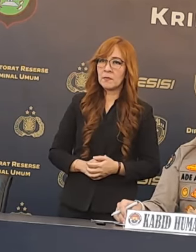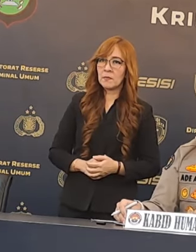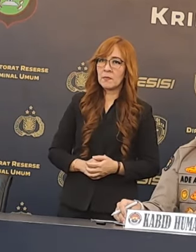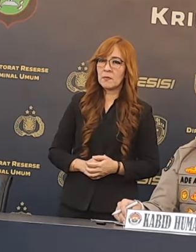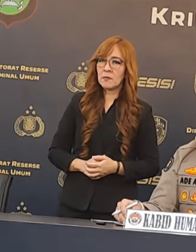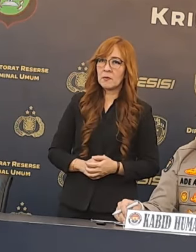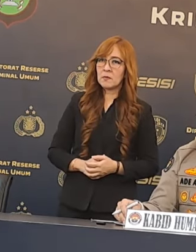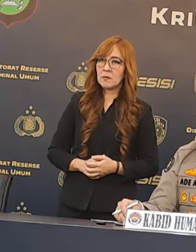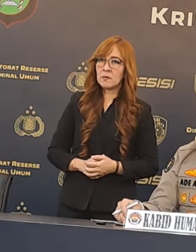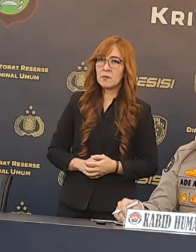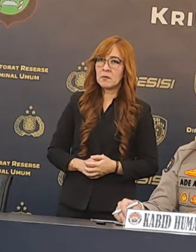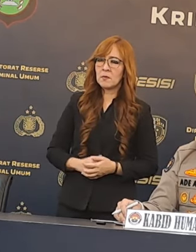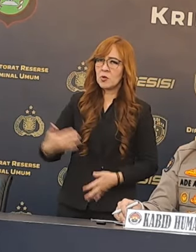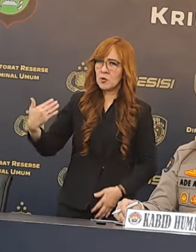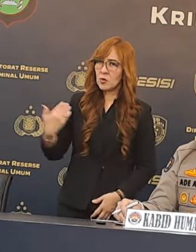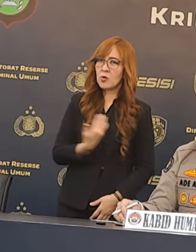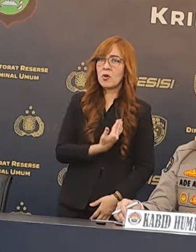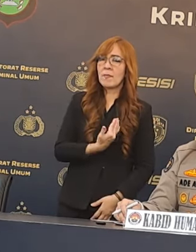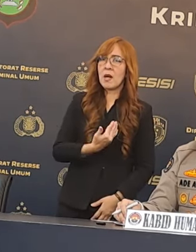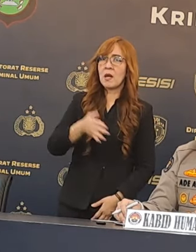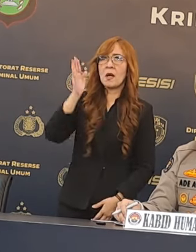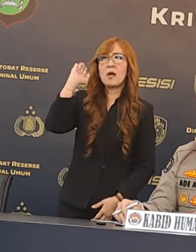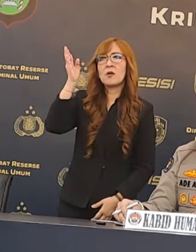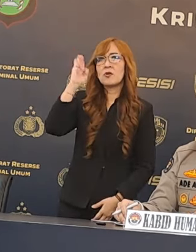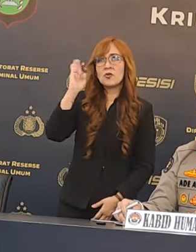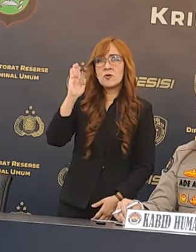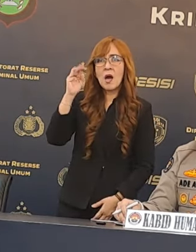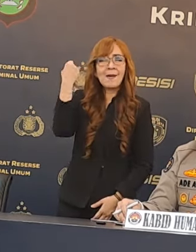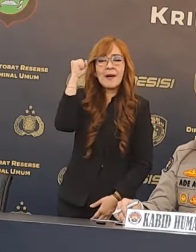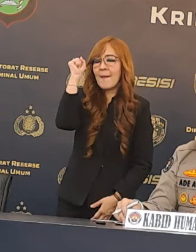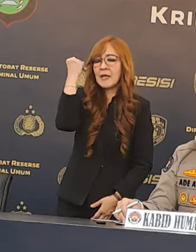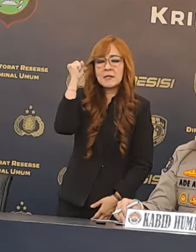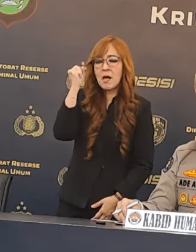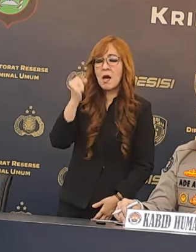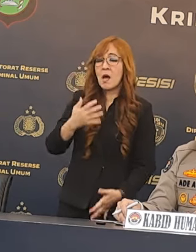kondisinya korban sudah tidak bernapas lagi.